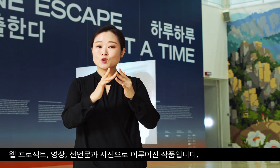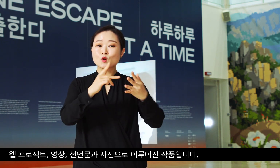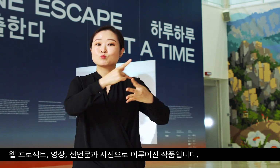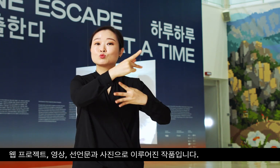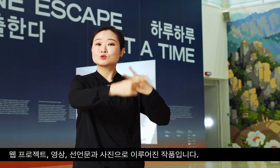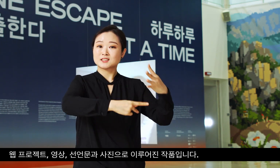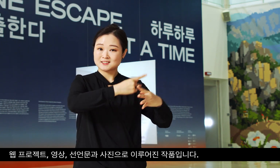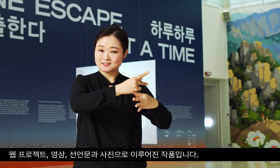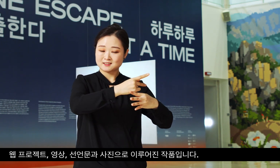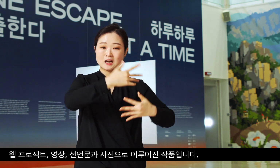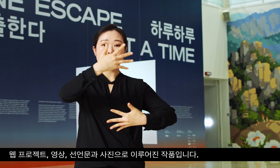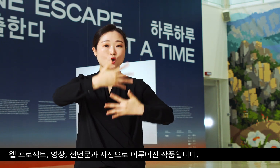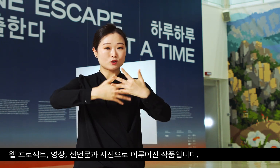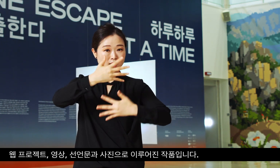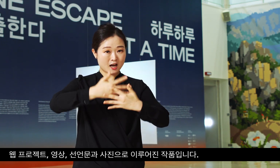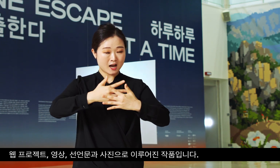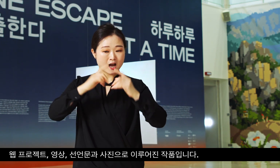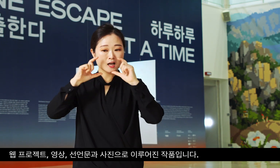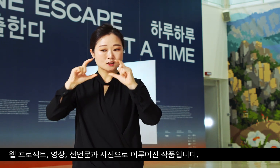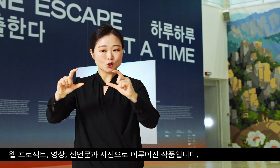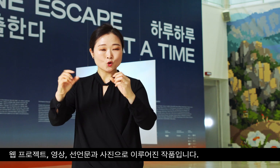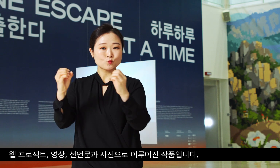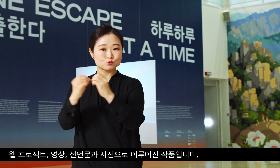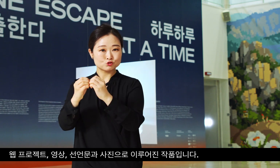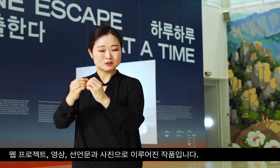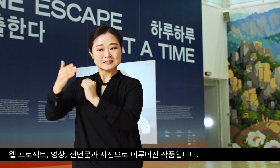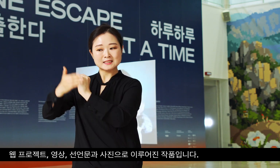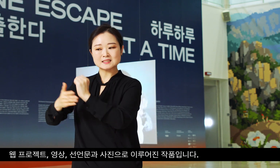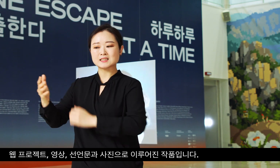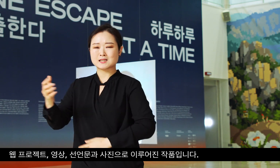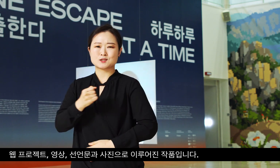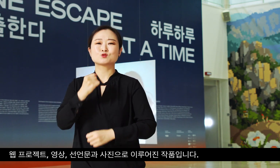영상, 선언문과 사진으로 이루어진 작품입니다.